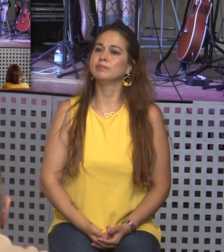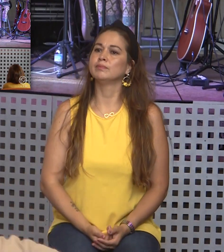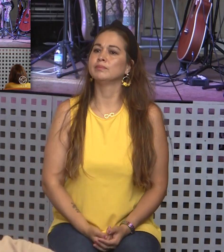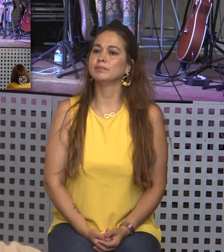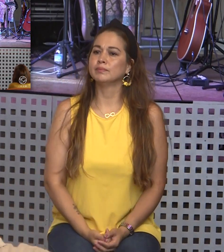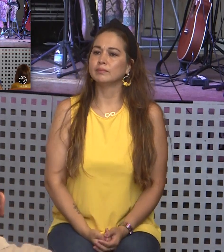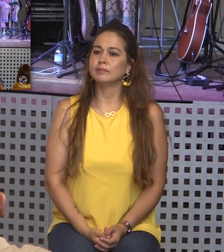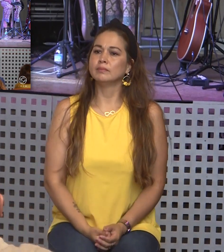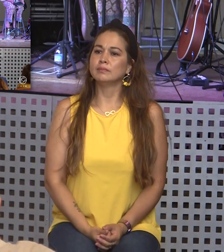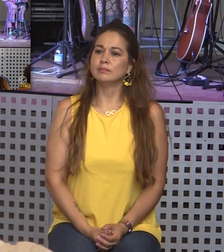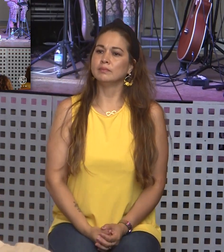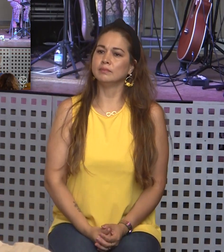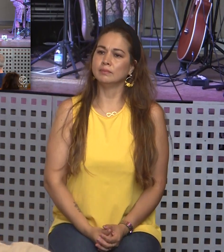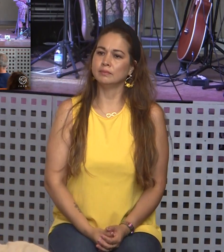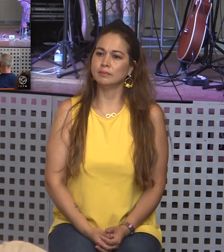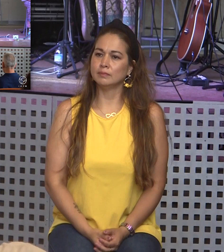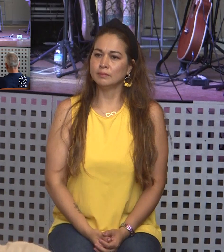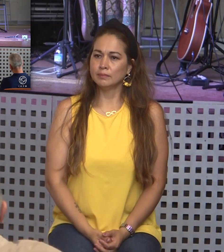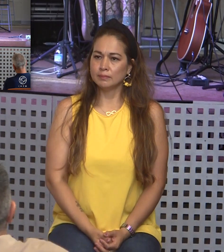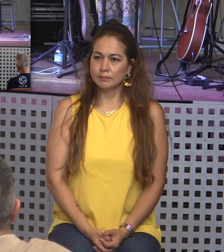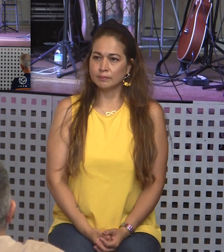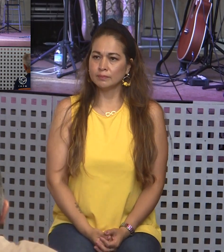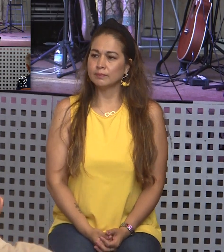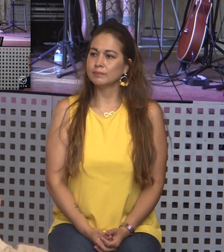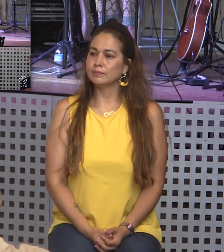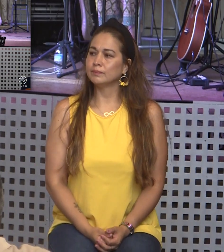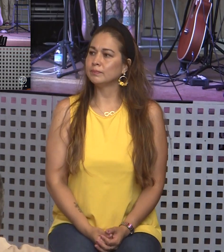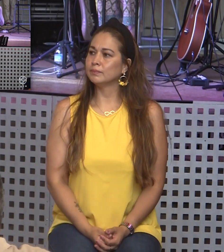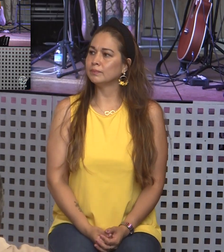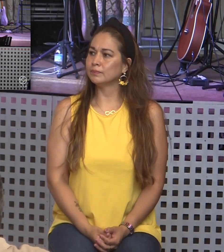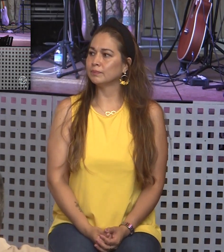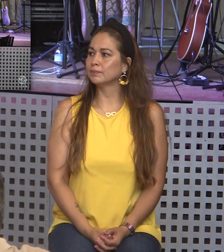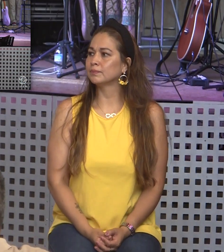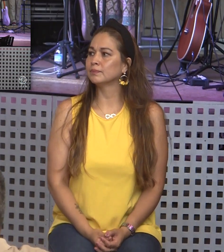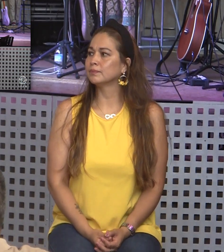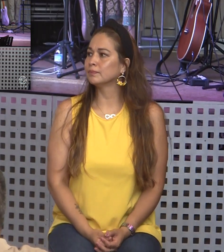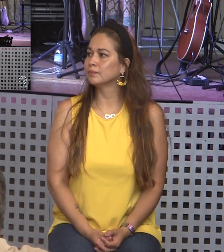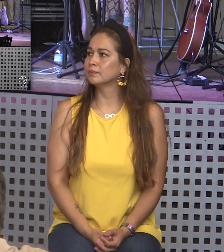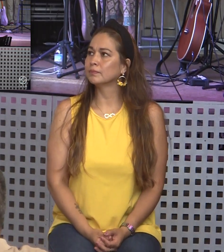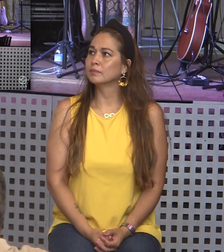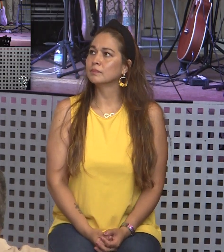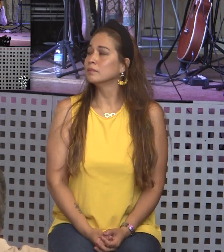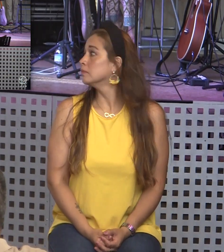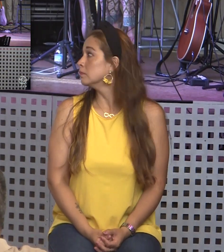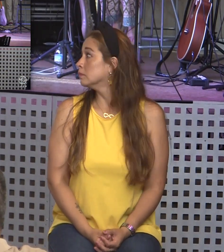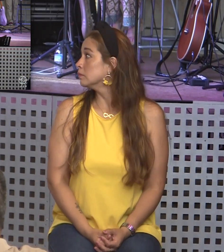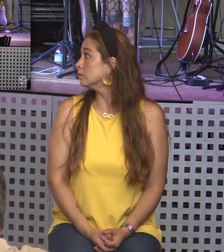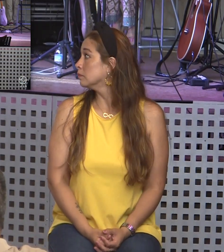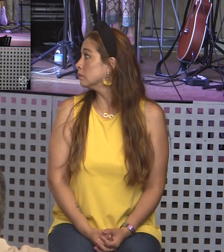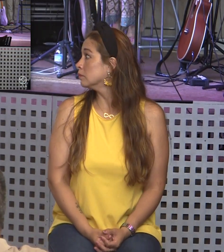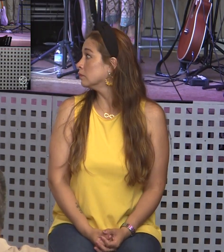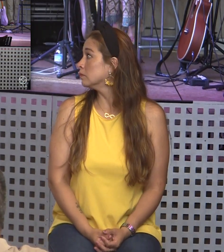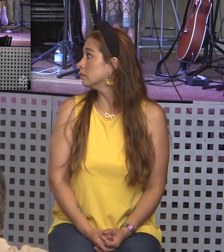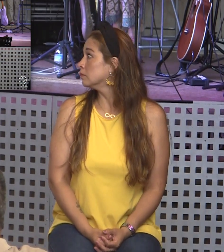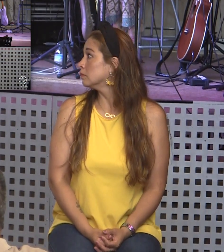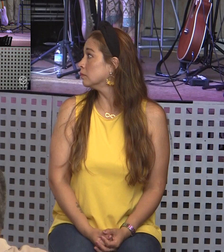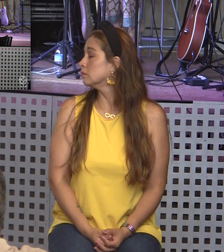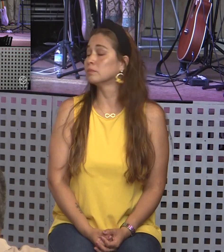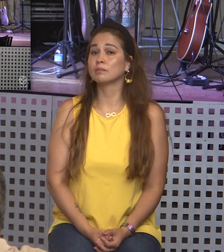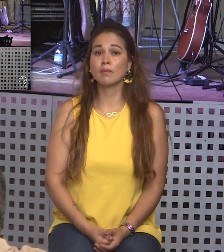No sé si crees que la iglesia va a estar aquí en la tribulación, no va a estar. Como digo, me da